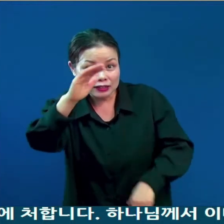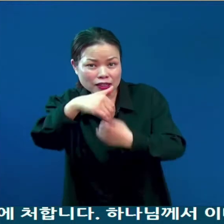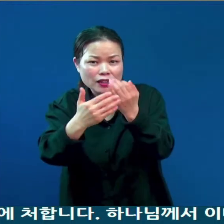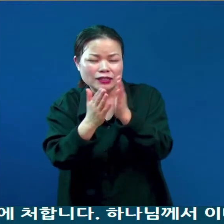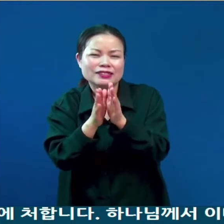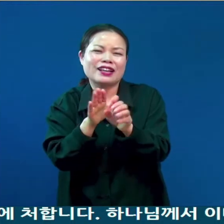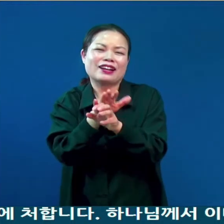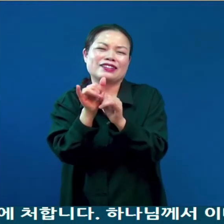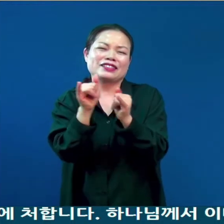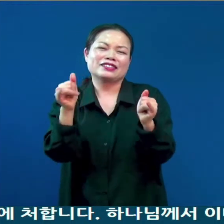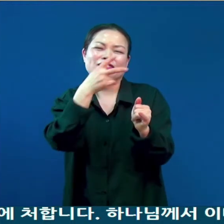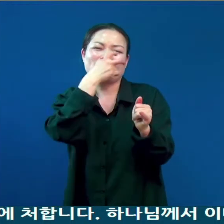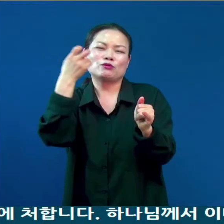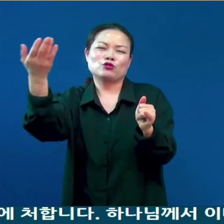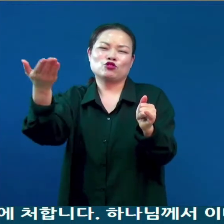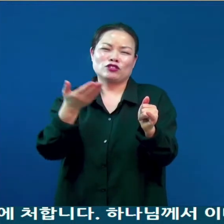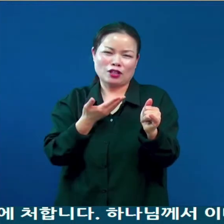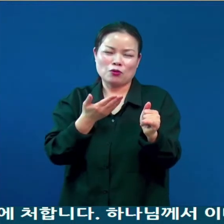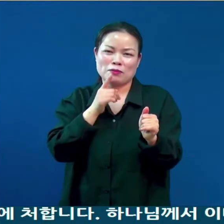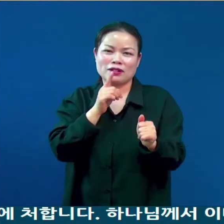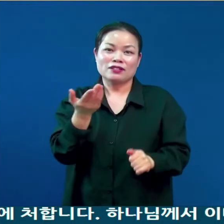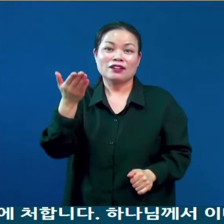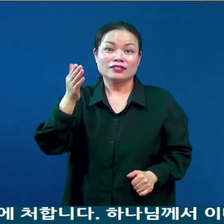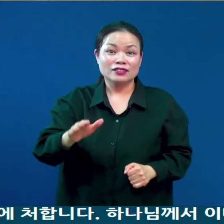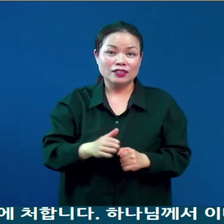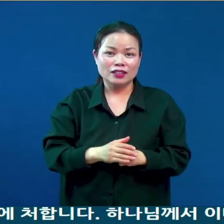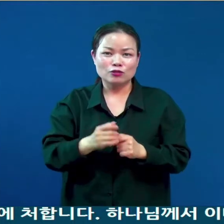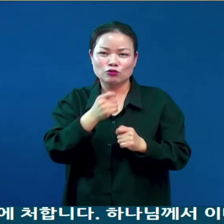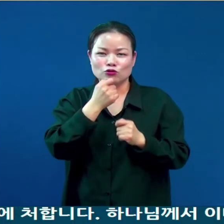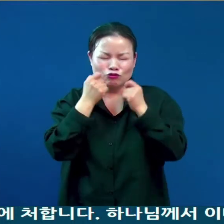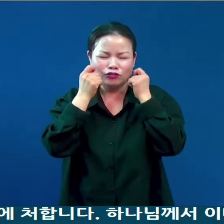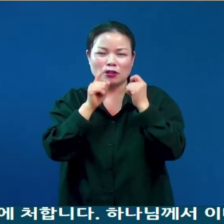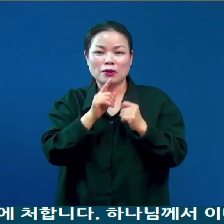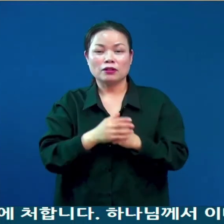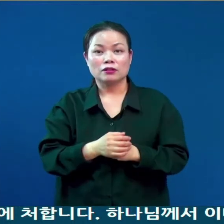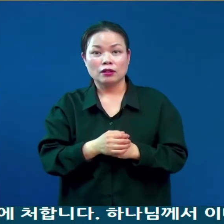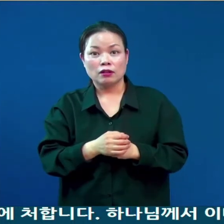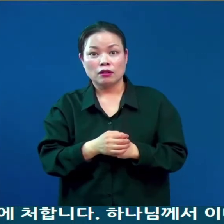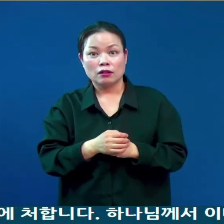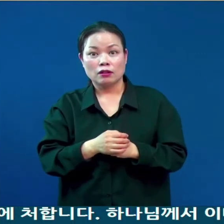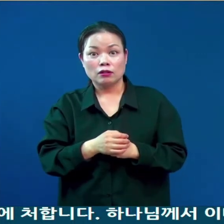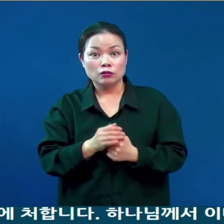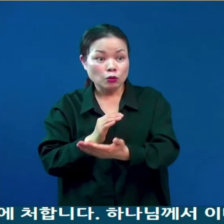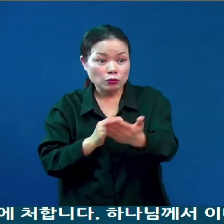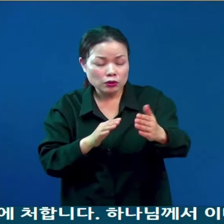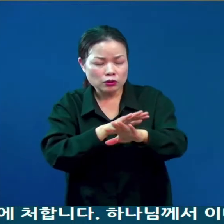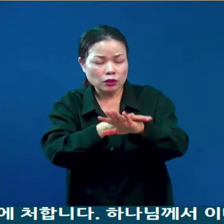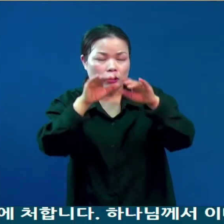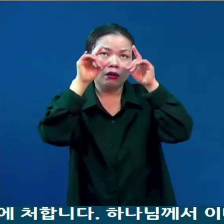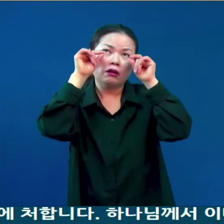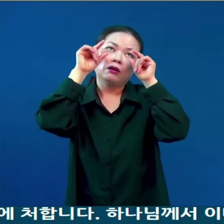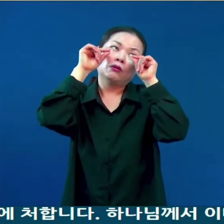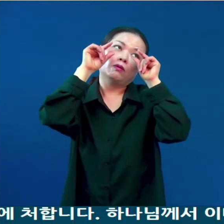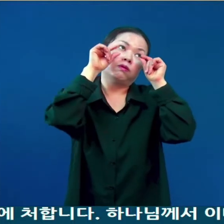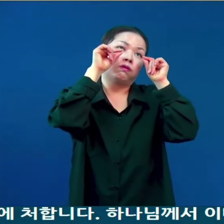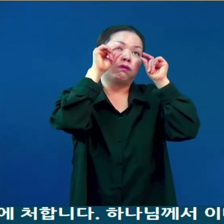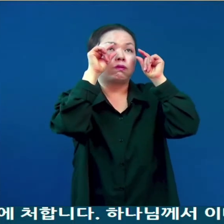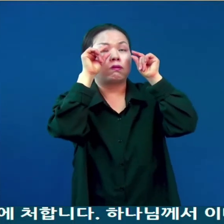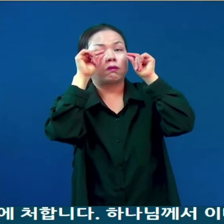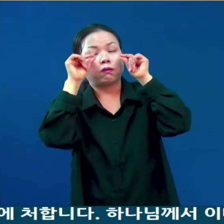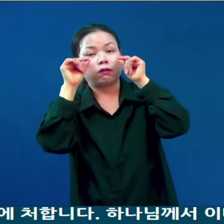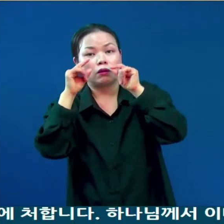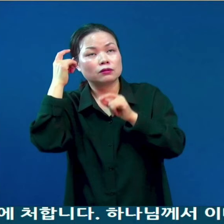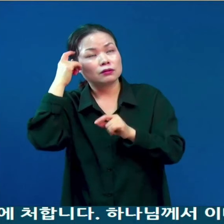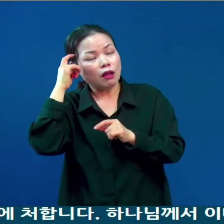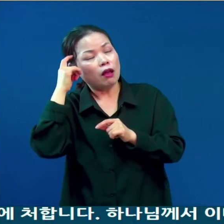보면 사랑하는 자에게 잠을 주시는도다라고 이야기하지만 웃자고 하는 이야기입니다. 근데 여러분, 잠이 오지 않을 때 우리는 참 많은